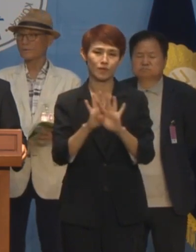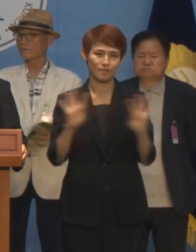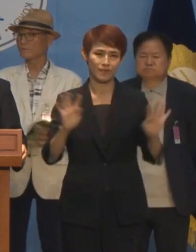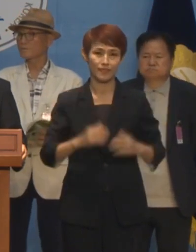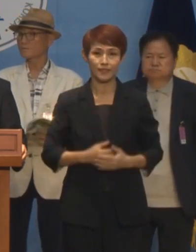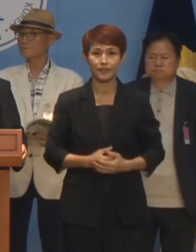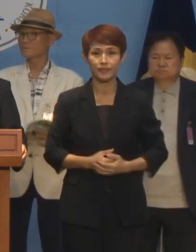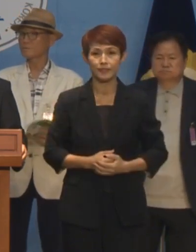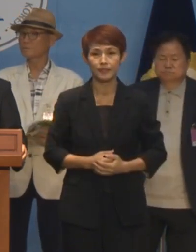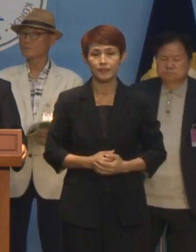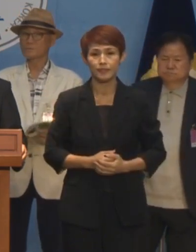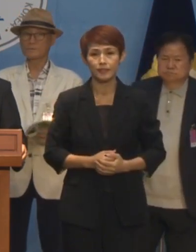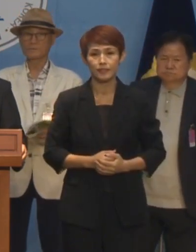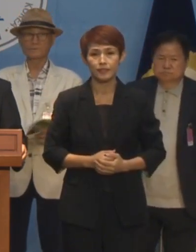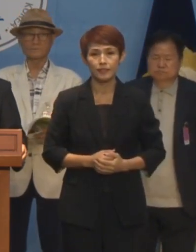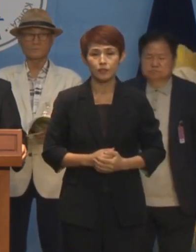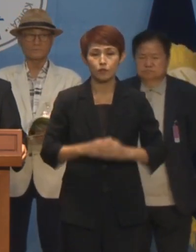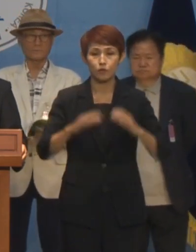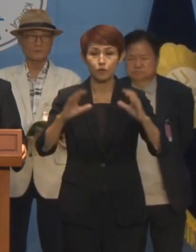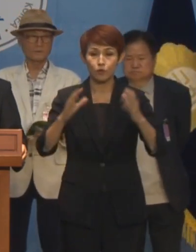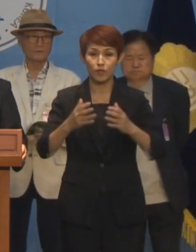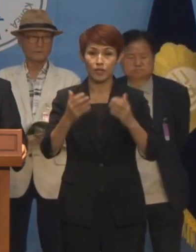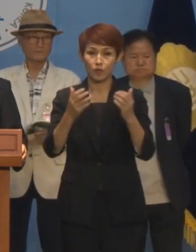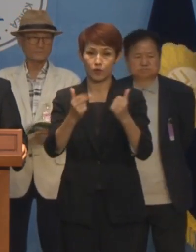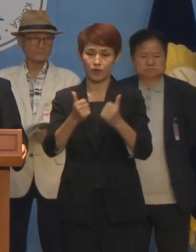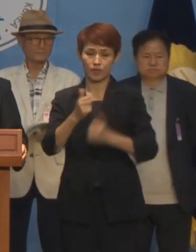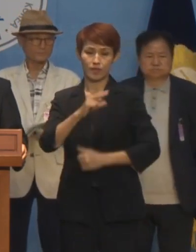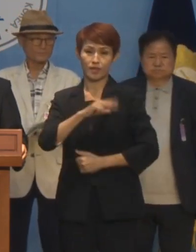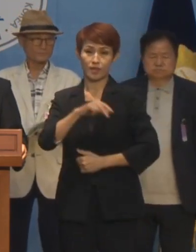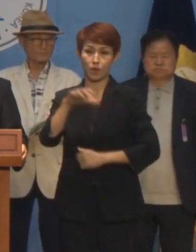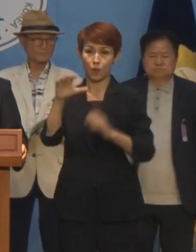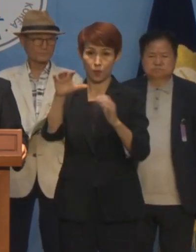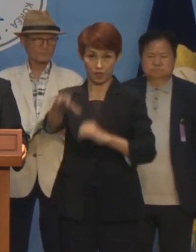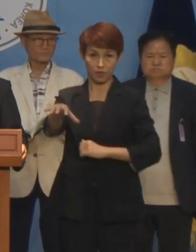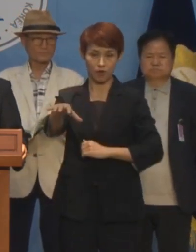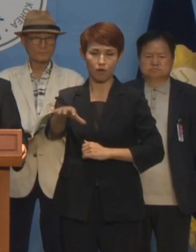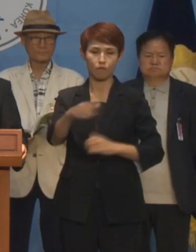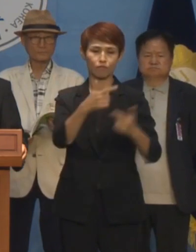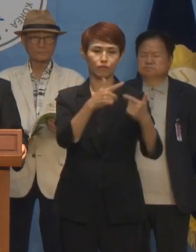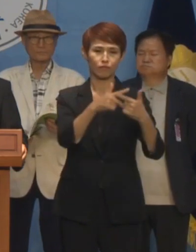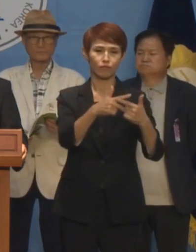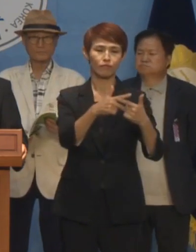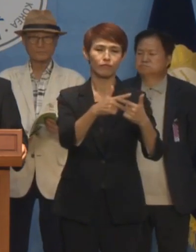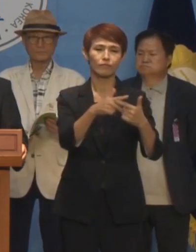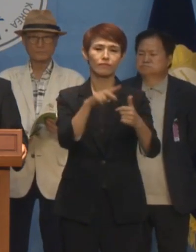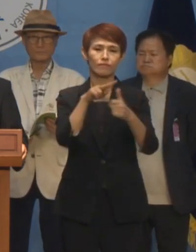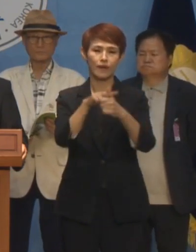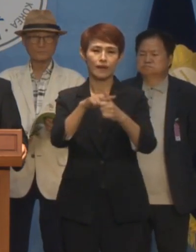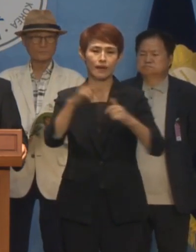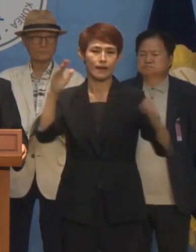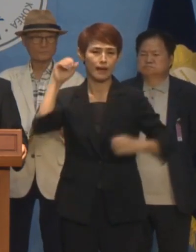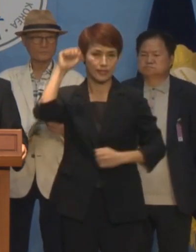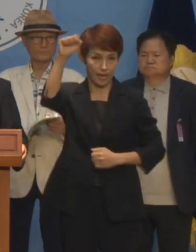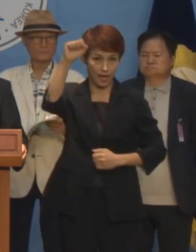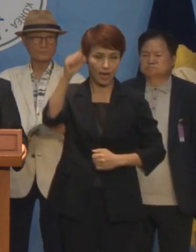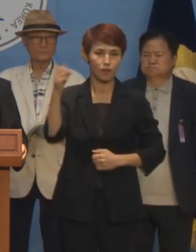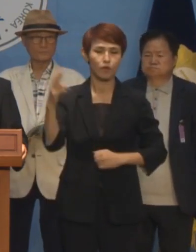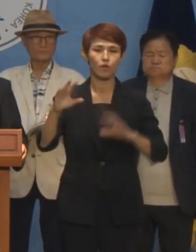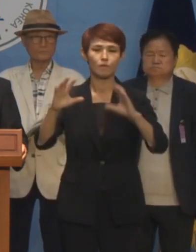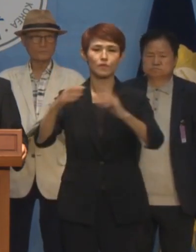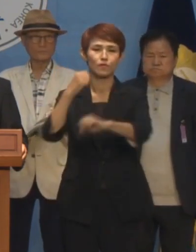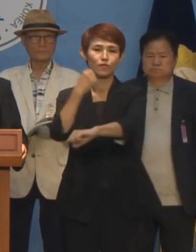전에 국회의원 회관에서 부마 항쟁 및 민주유공자